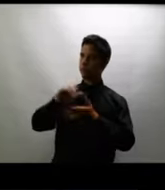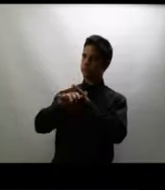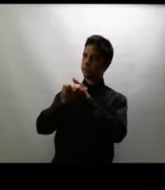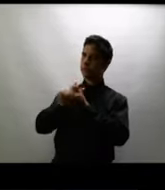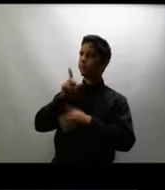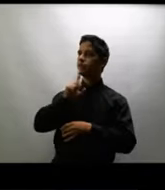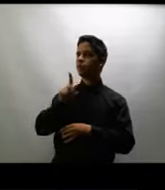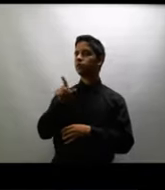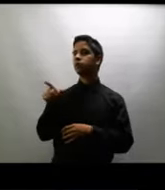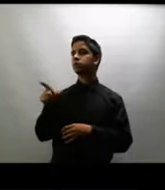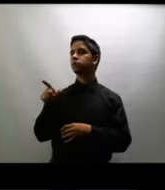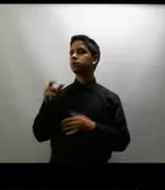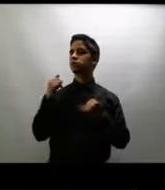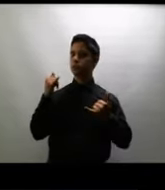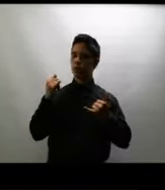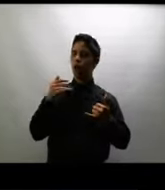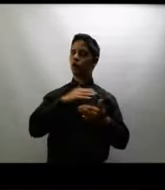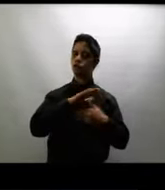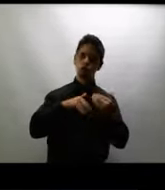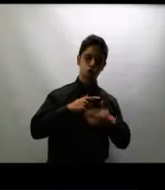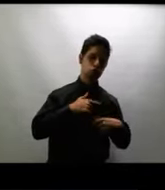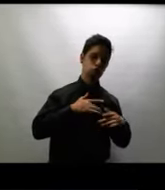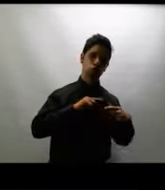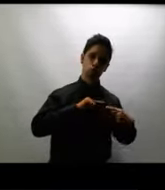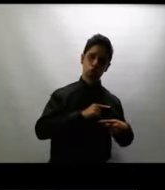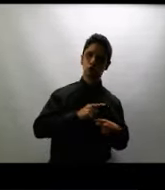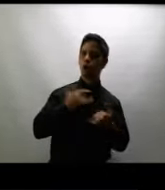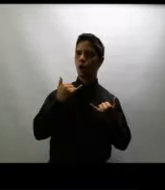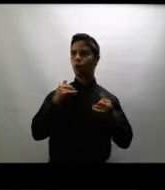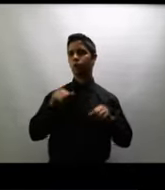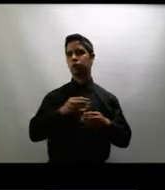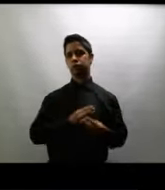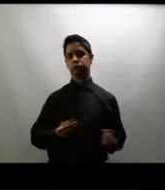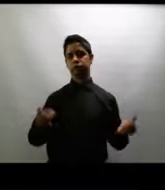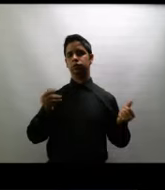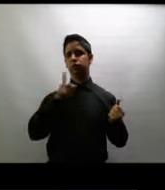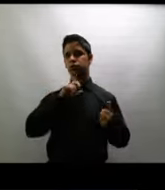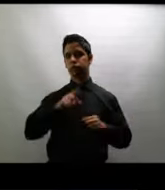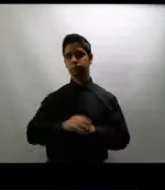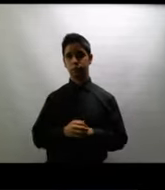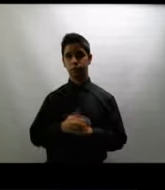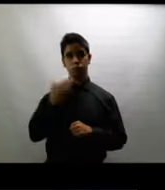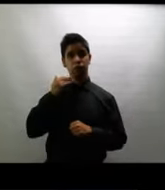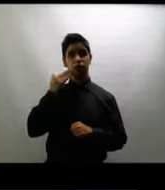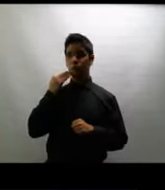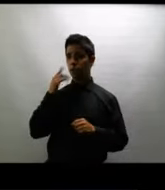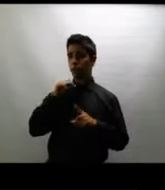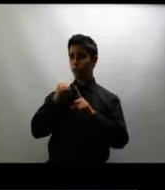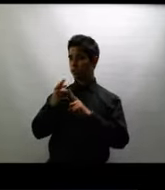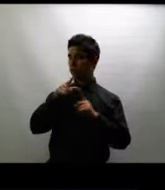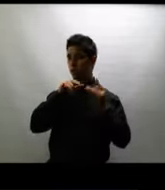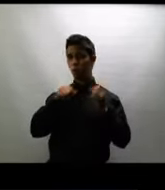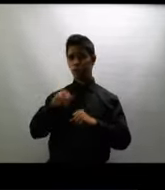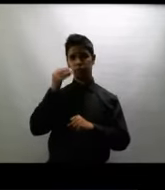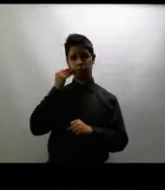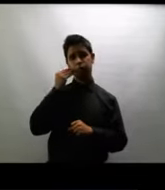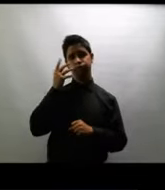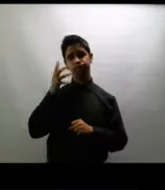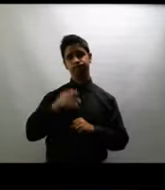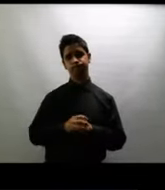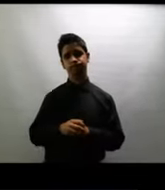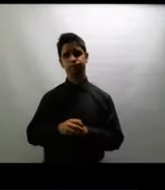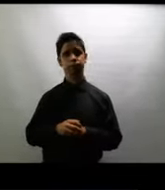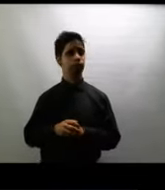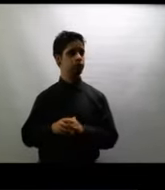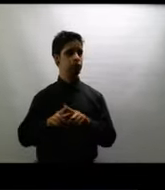y a zanjar esas dolencias del corazón, porque sí, sabemos poco a poco, que sanando. Es duro lo que ocurrió. Y yo les